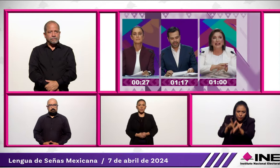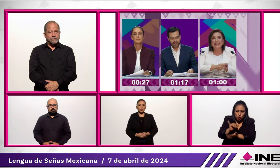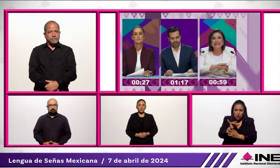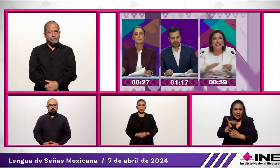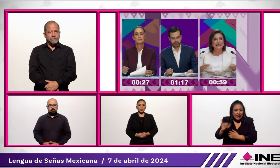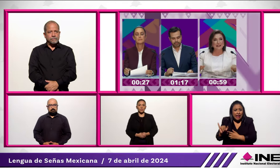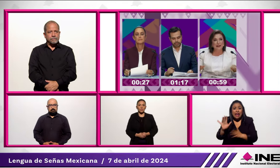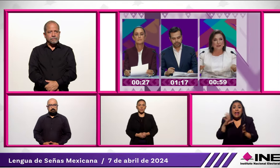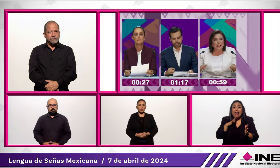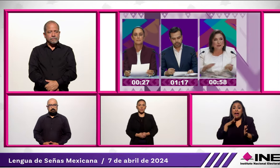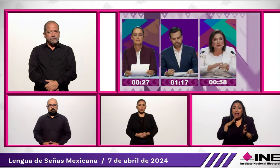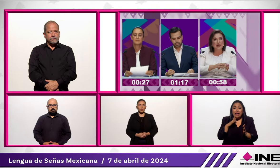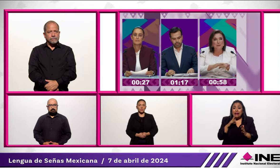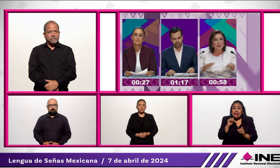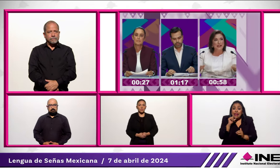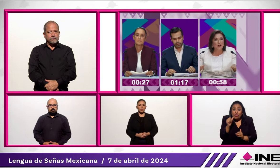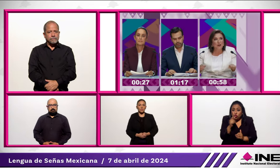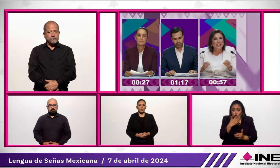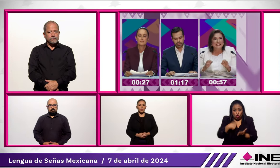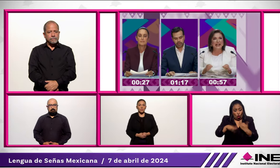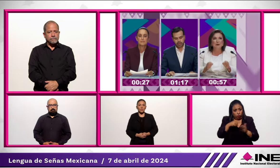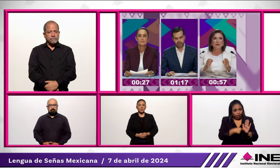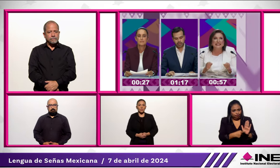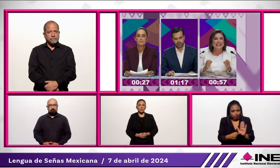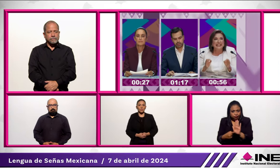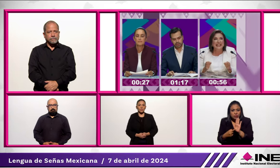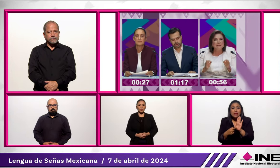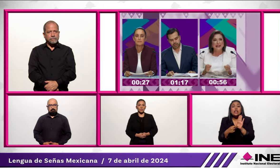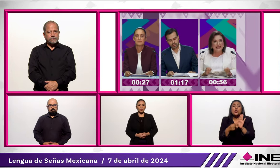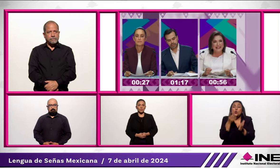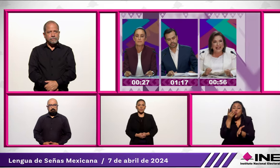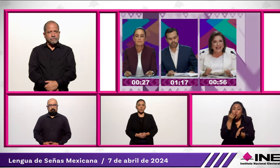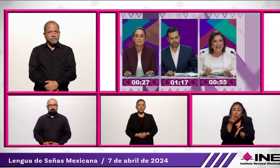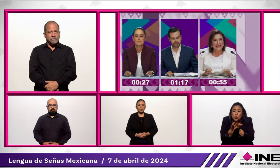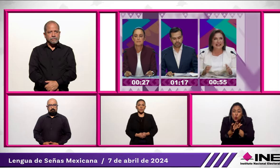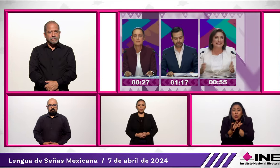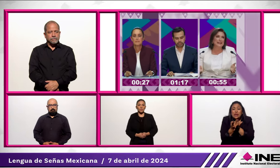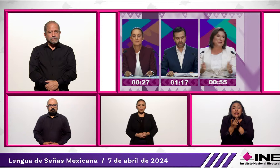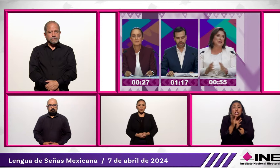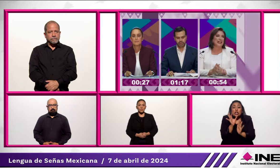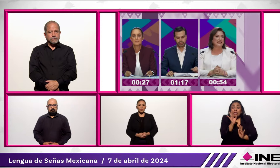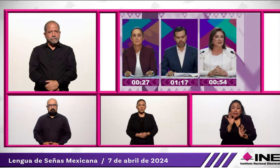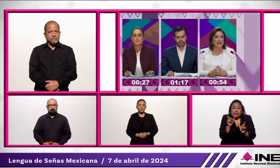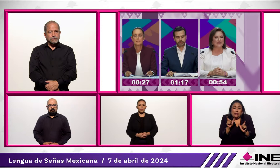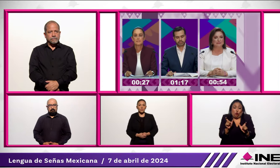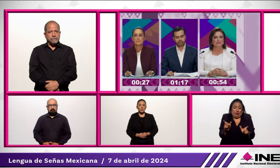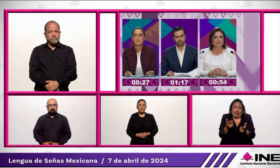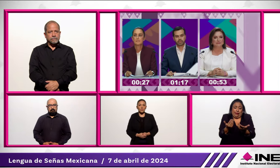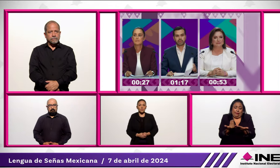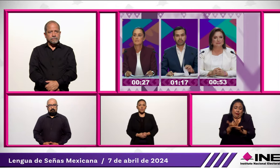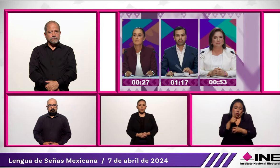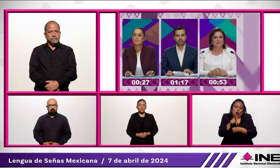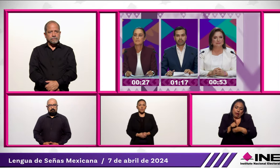que nada sea reservado, que todo sea público, salvo lo estrictamente que es de seguridad nacional.